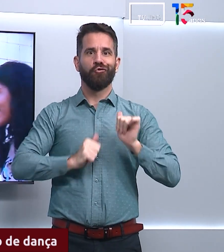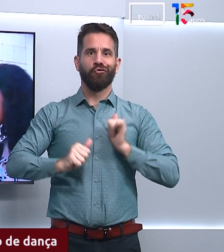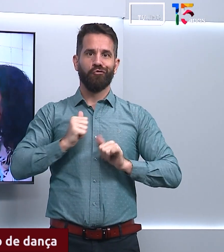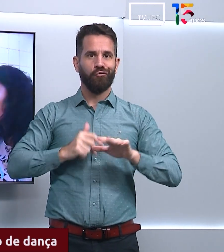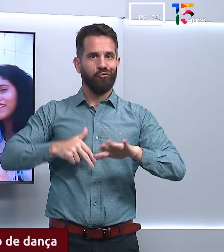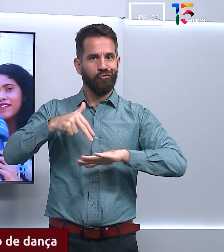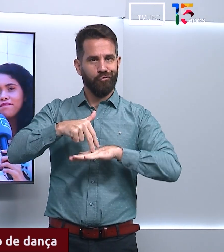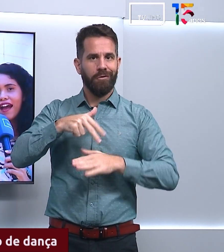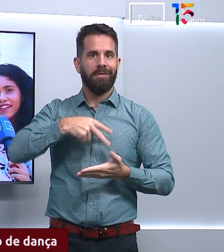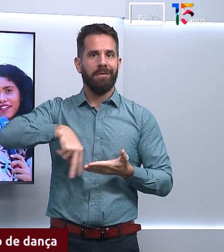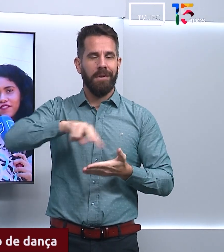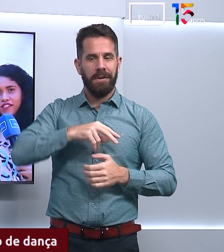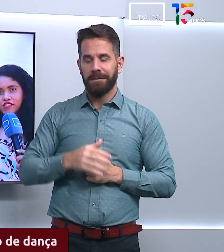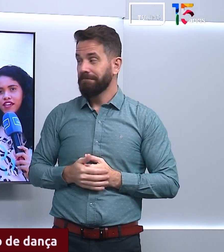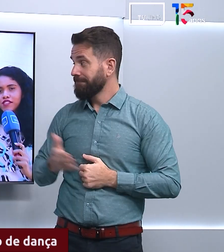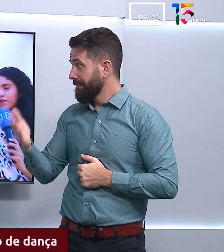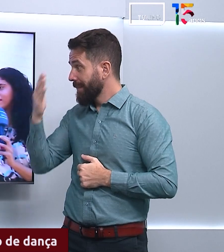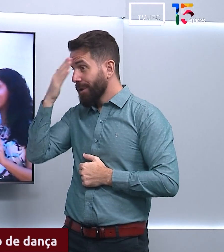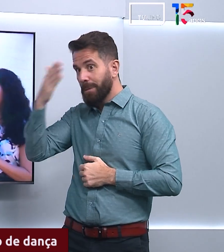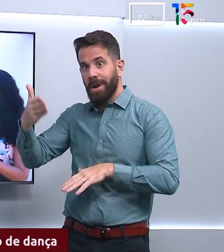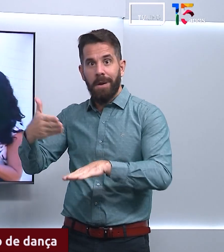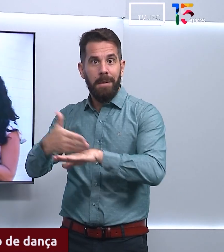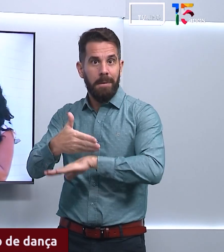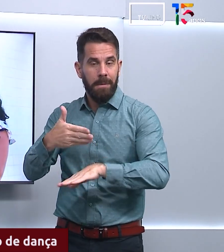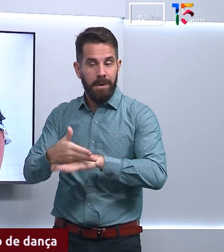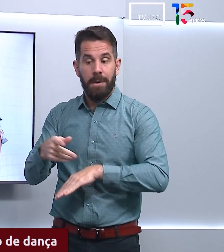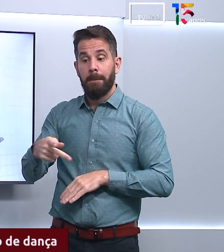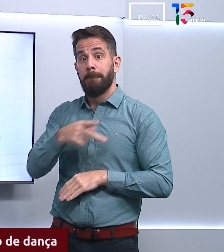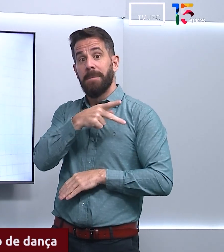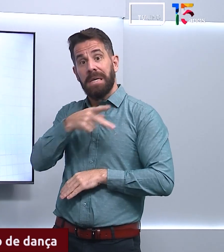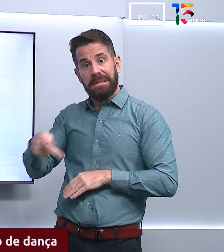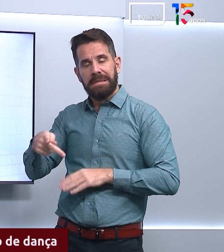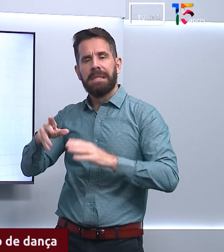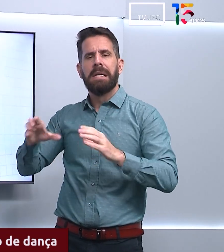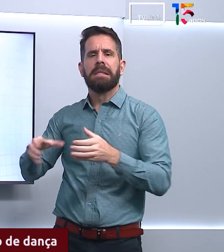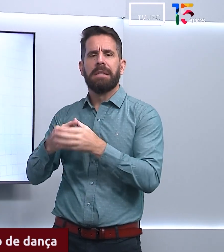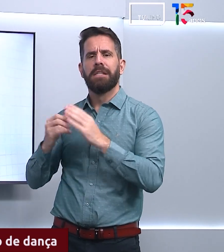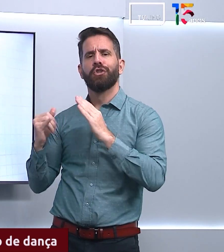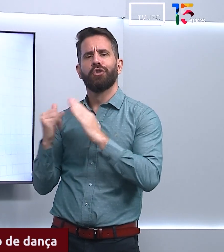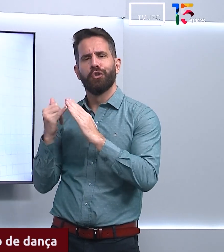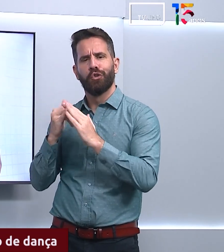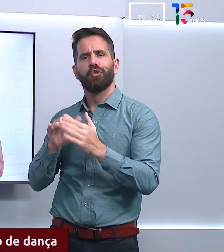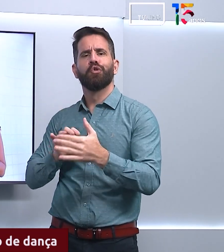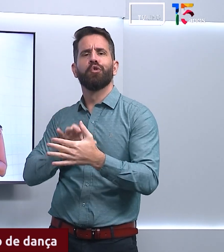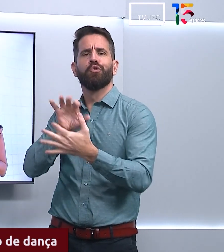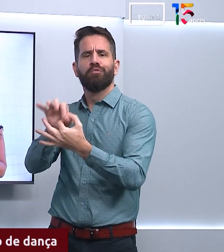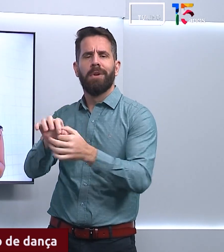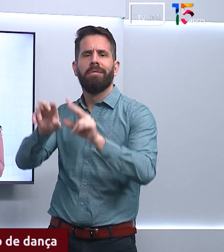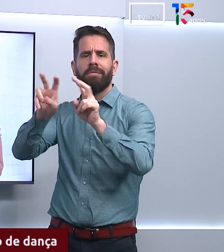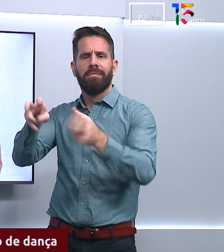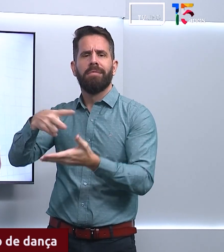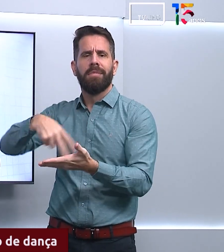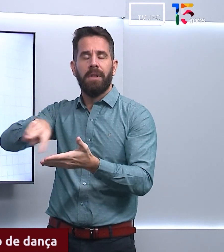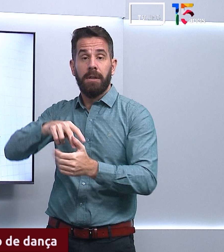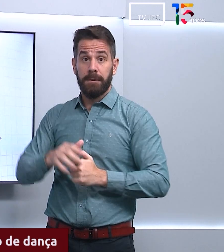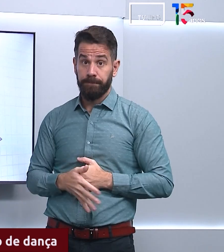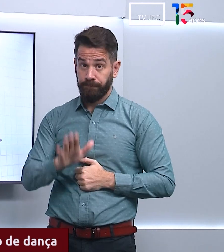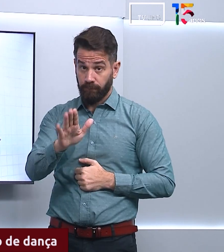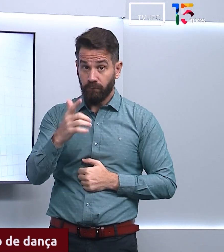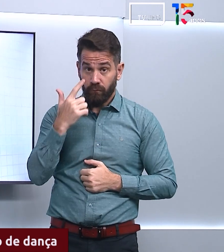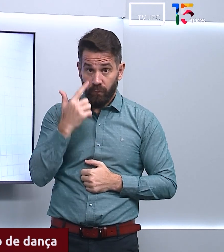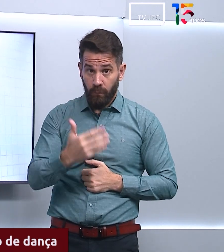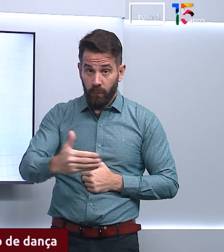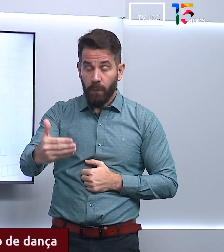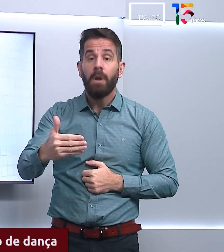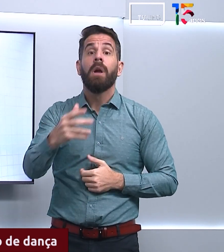obrigada por participar aqui com a gente Presidente do Instituto bacai e olha só a apresentação a próxima